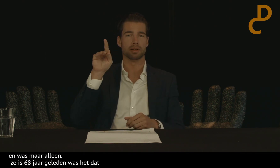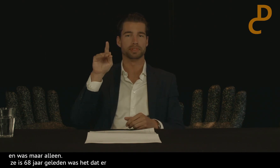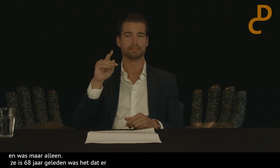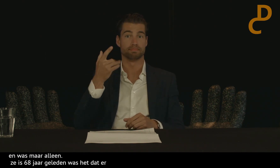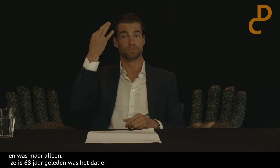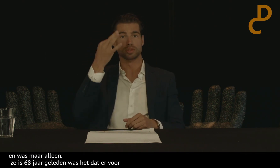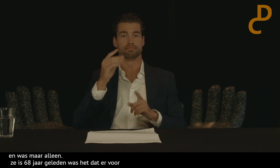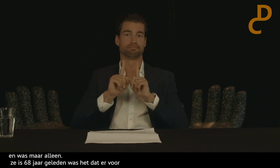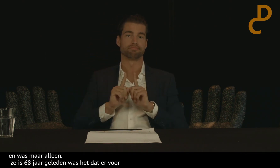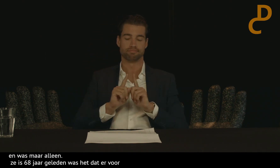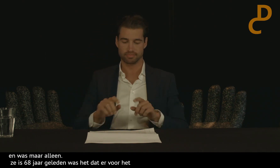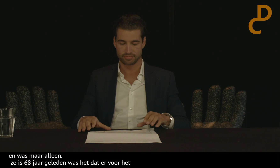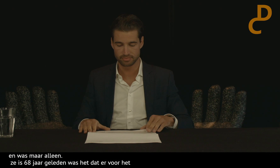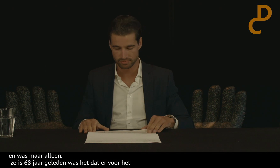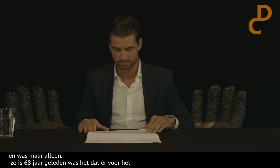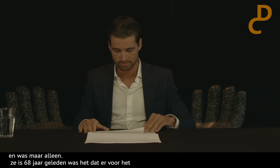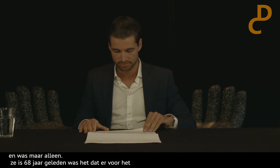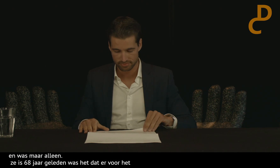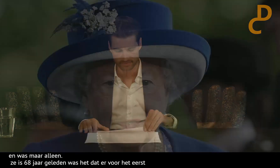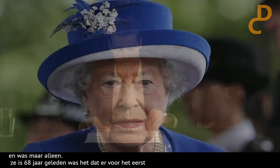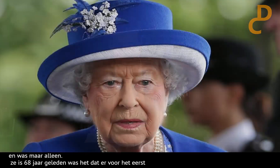alleen samen met haar man Filip thuis.